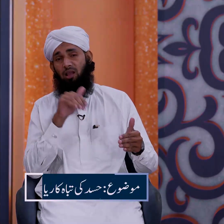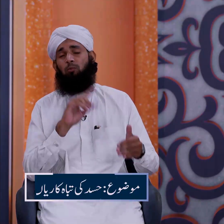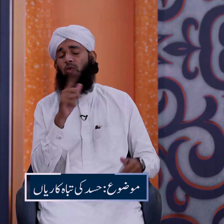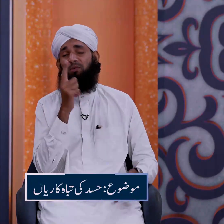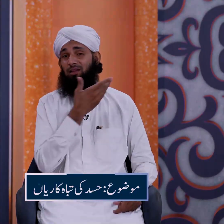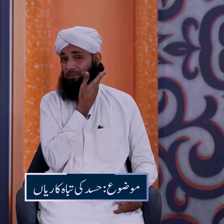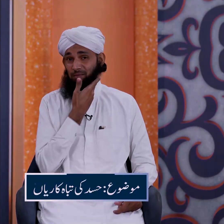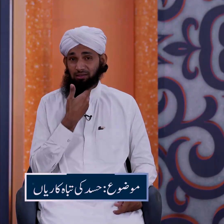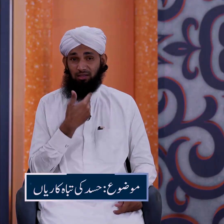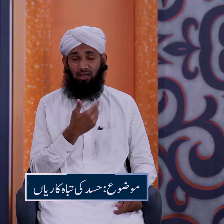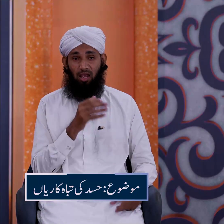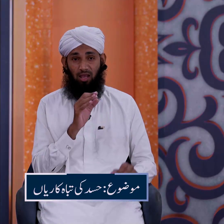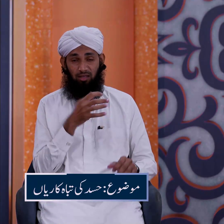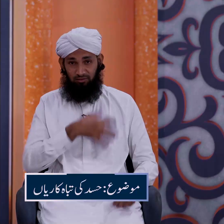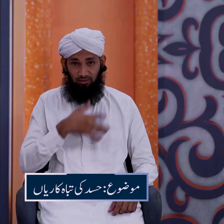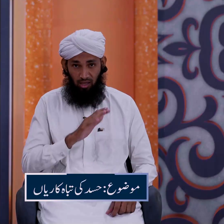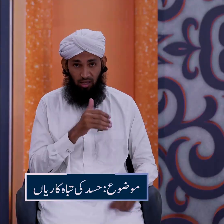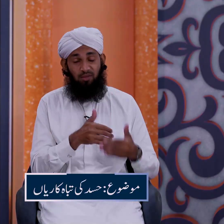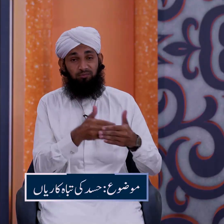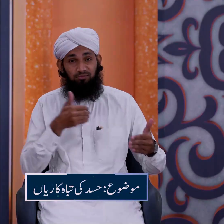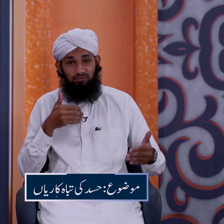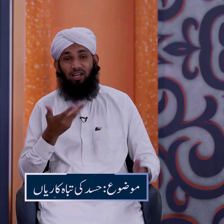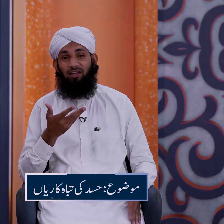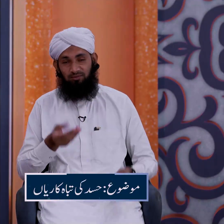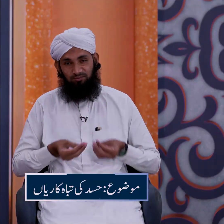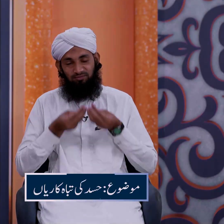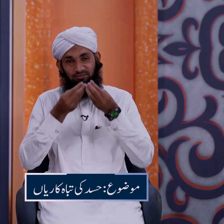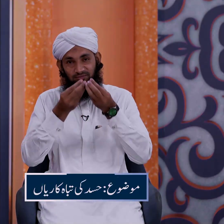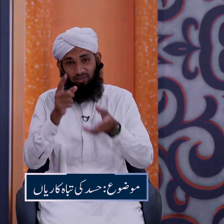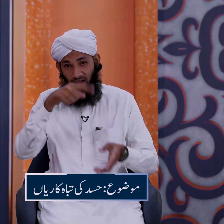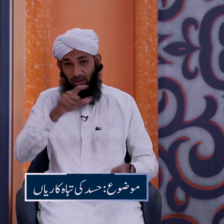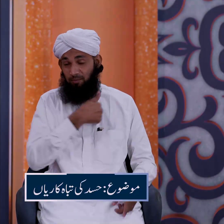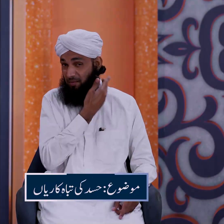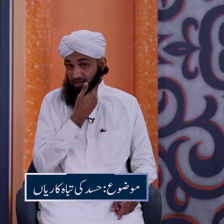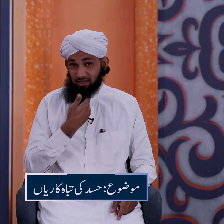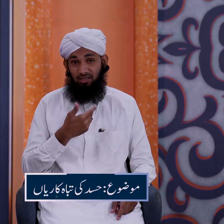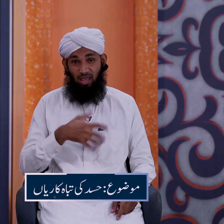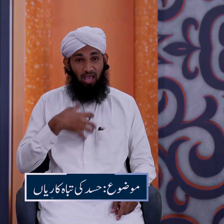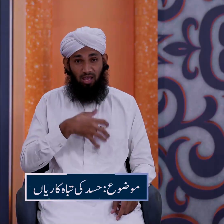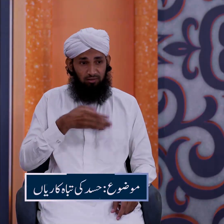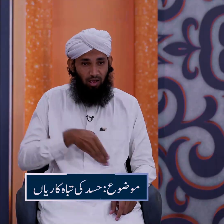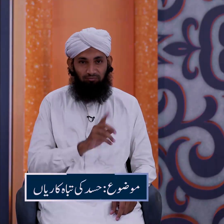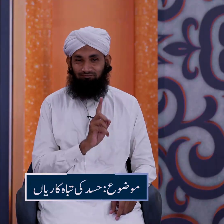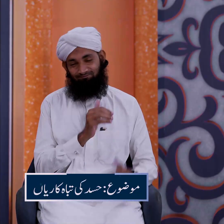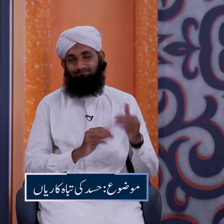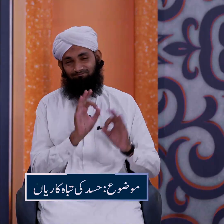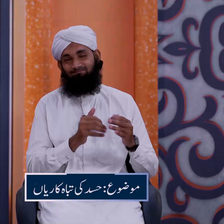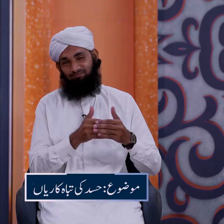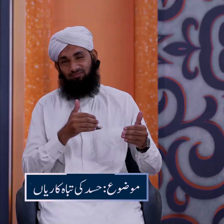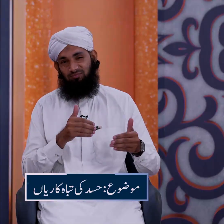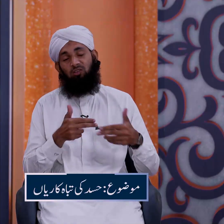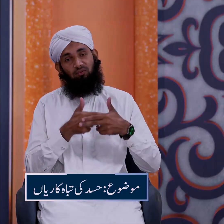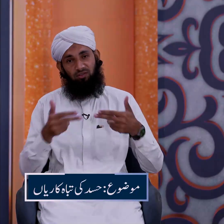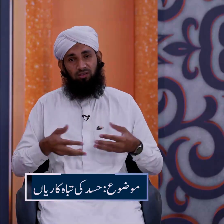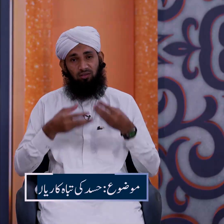ہے؟ یقیناً اس کے بعد ہمارا ذہن بنا ہوگا کہ ہمیں حسد نہیں کرنا چاہیے، اپنے مسلمان بھائیوں سے حسد نہیں کرنا